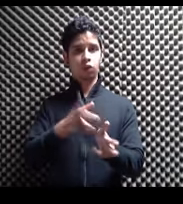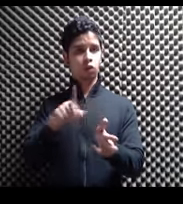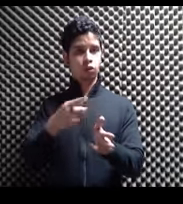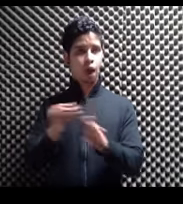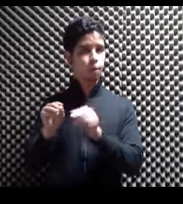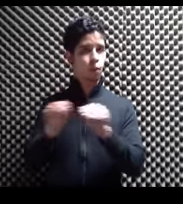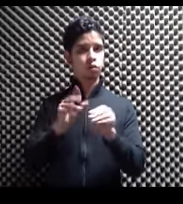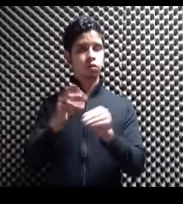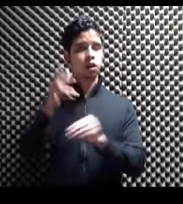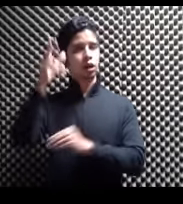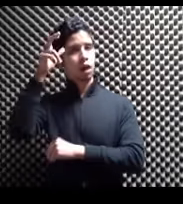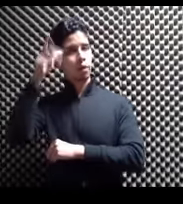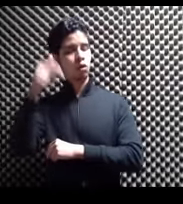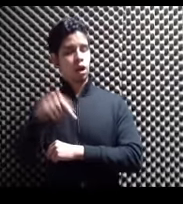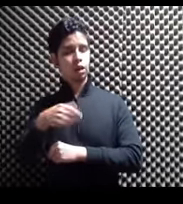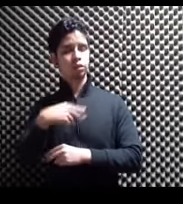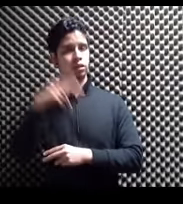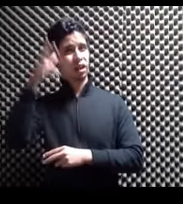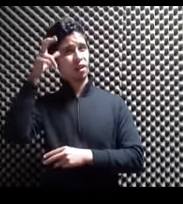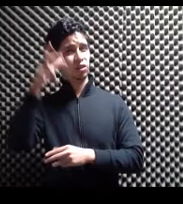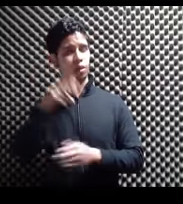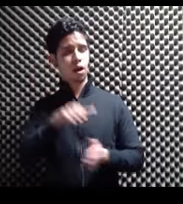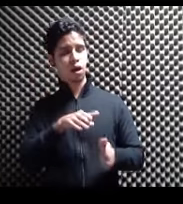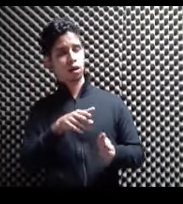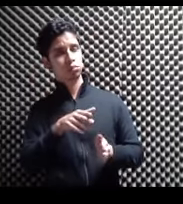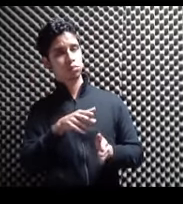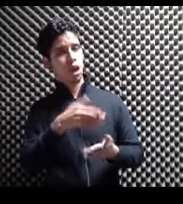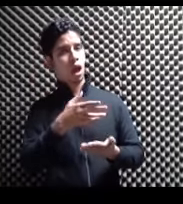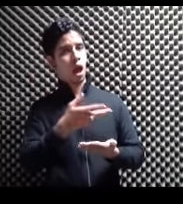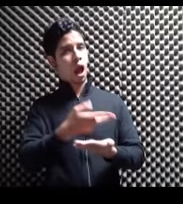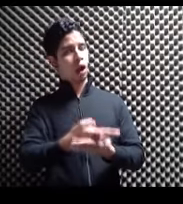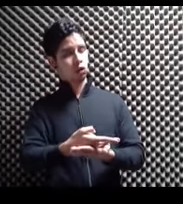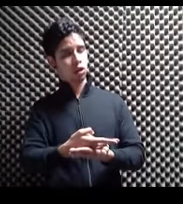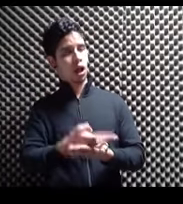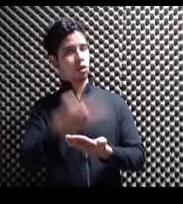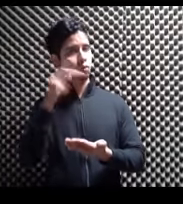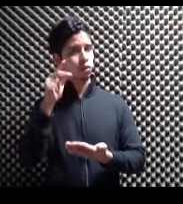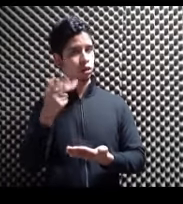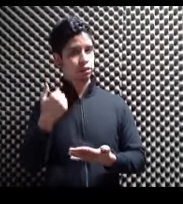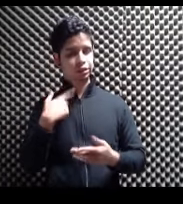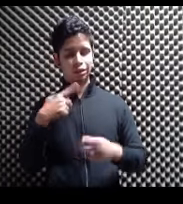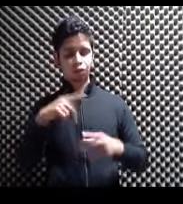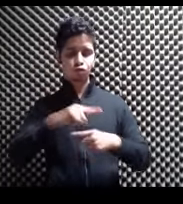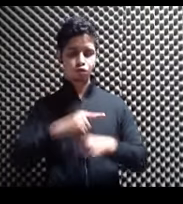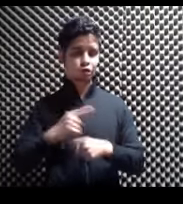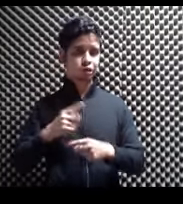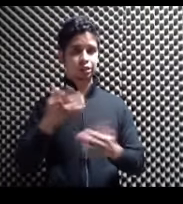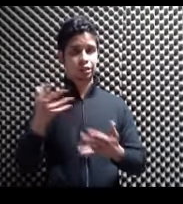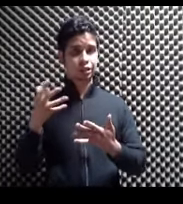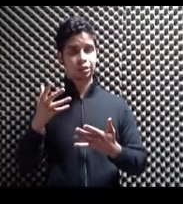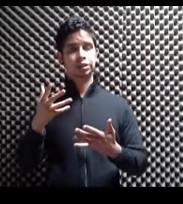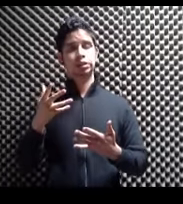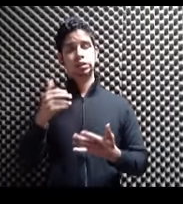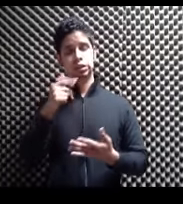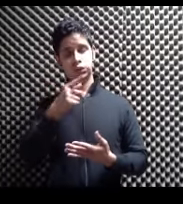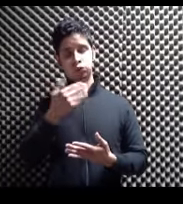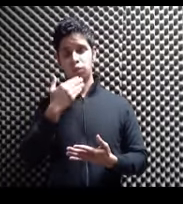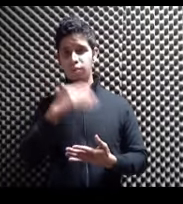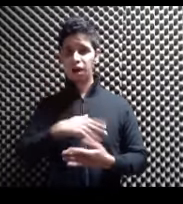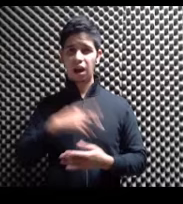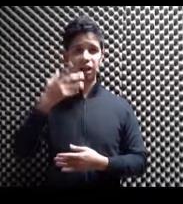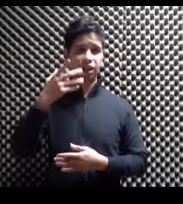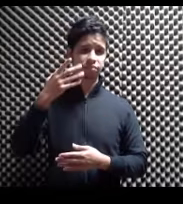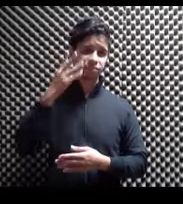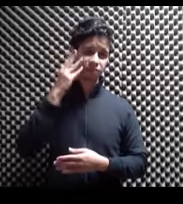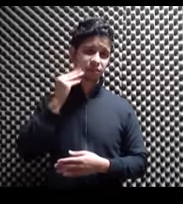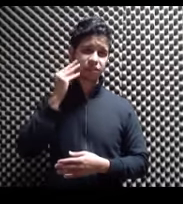casa, había caído también dentro de un pozo de agua. Yeah, o sea, que él pasó... ¿Las de Caín? Cuando el veterinario me